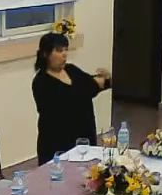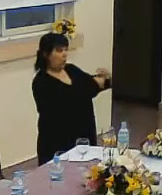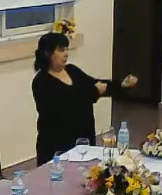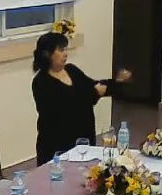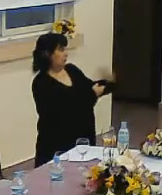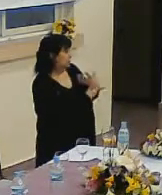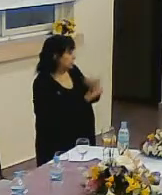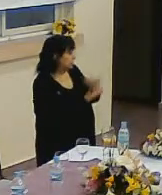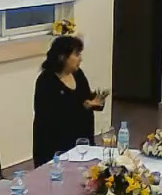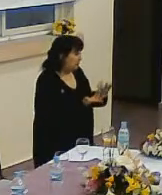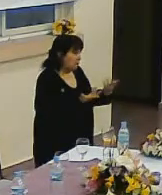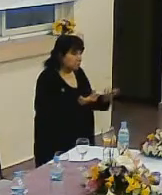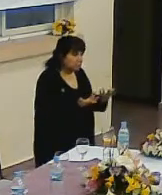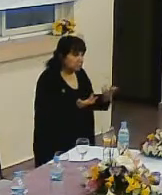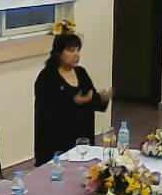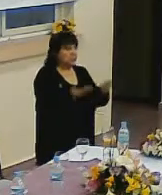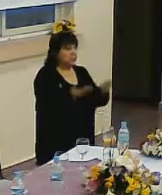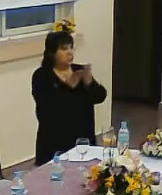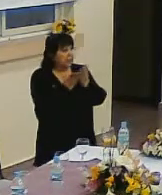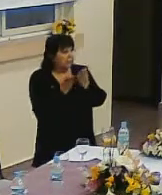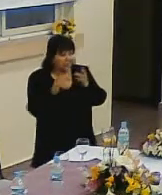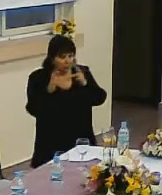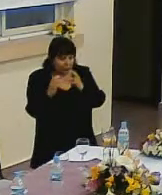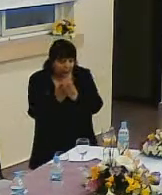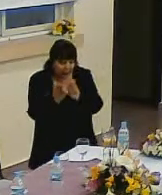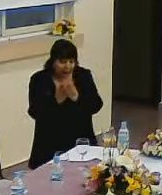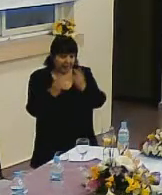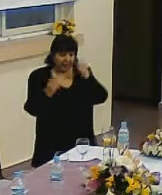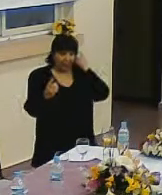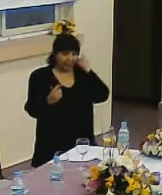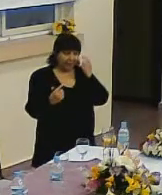todos tenemos que aprender, todos tenemos que formarnos